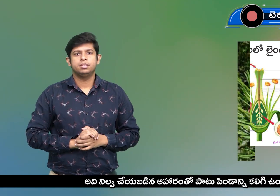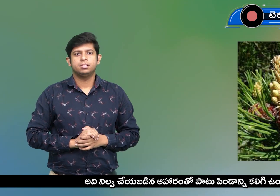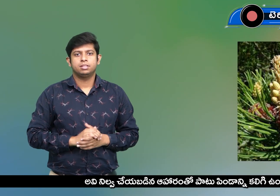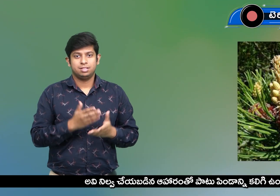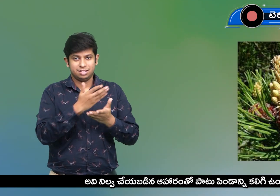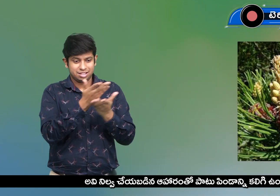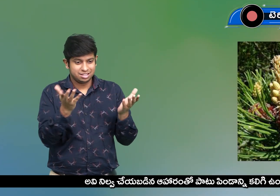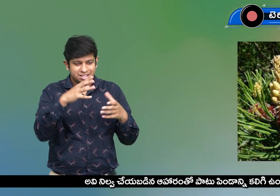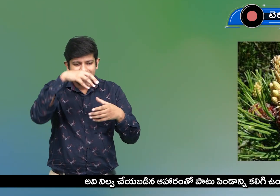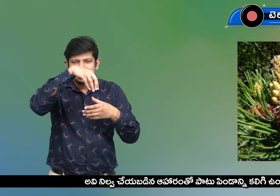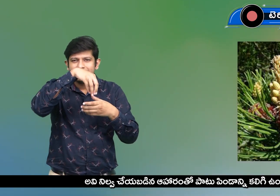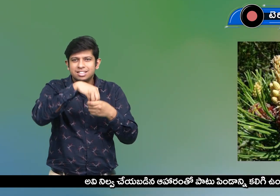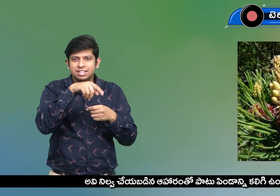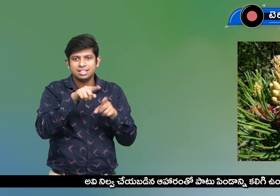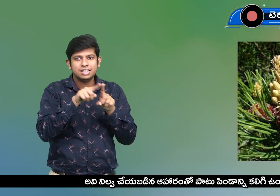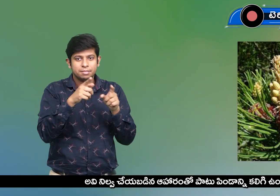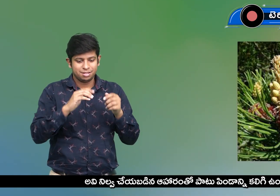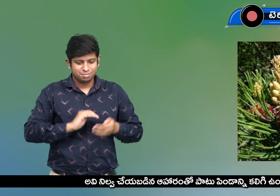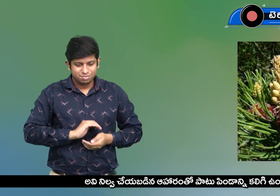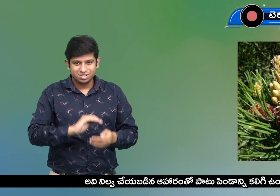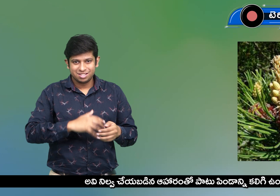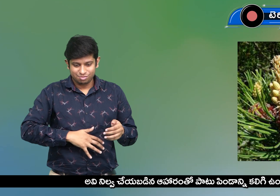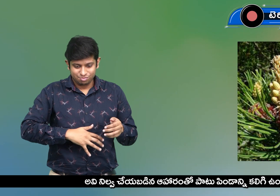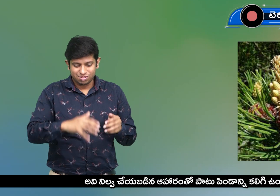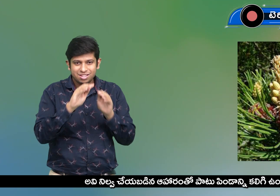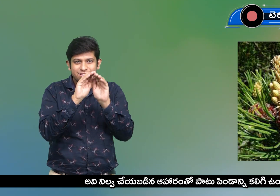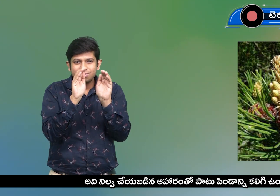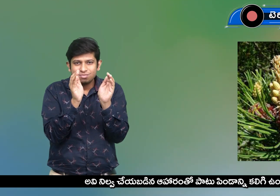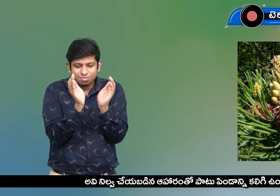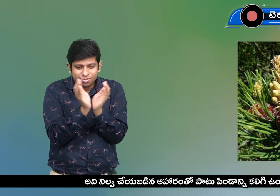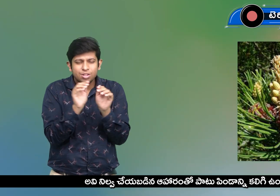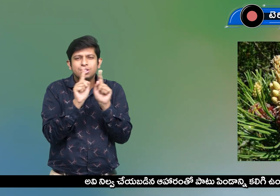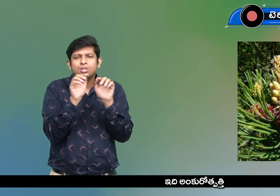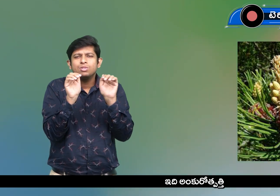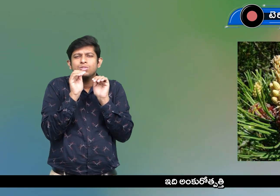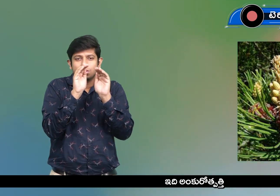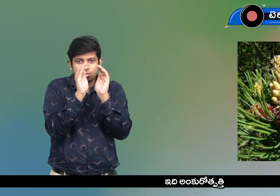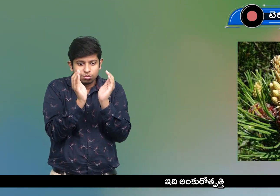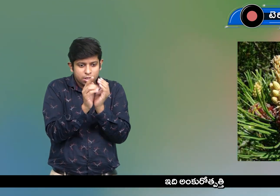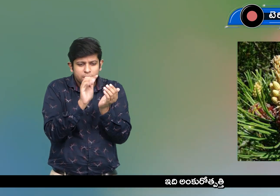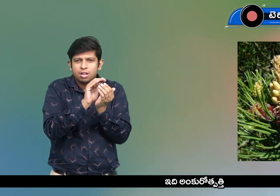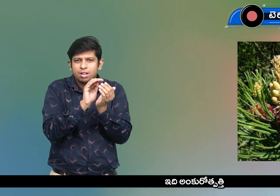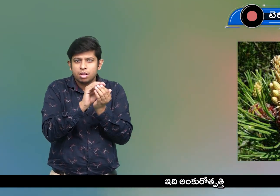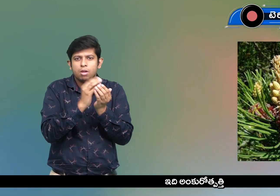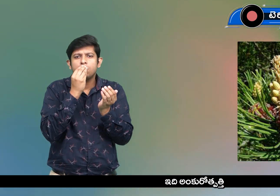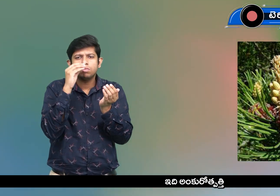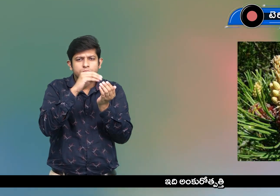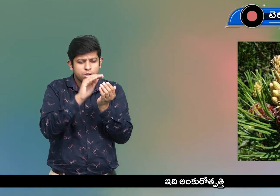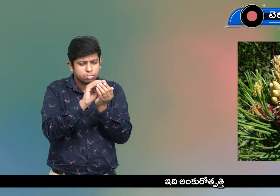అవి నిల్వ చేయబడిన ఆహారంతో పాటు పిండాన్ని కలిగి ఉంటాయి. ఇది అంకురోత్పత్తి సమయంలో